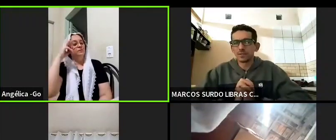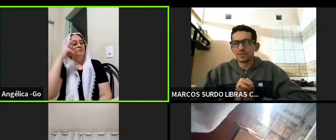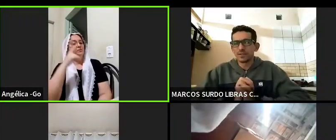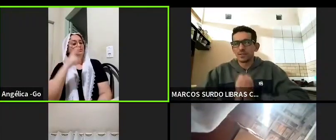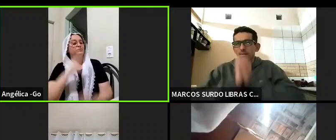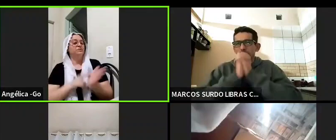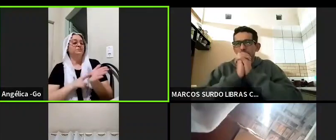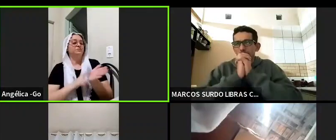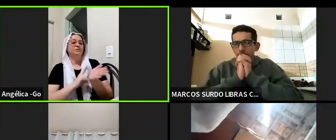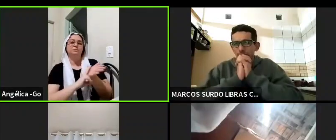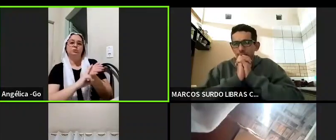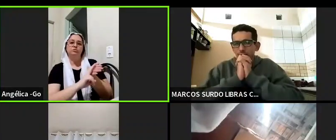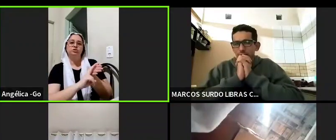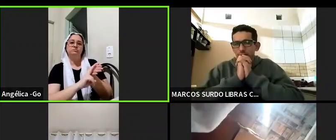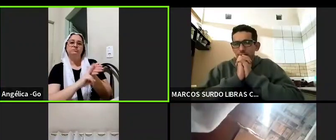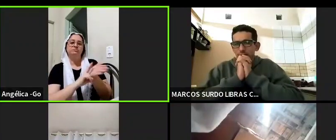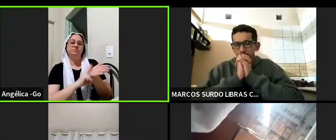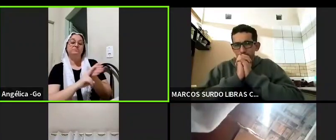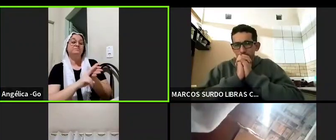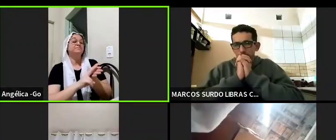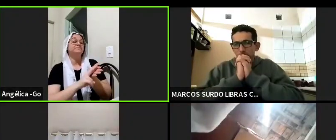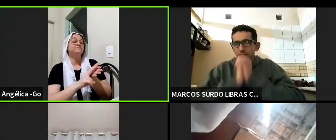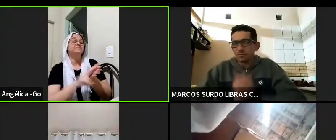Dá para você sentir que eu te amo?